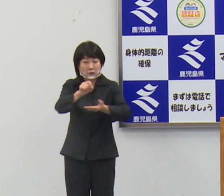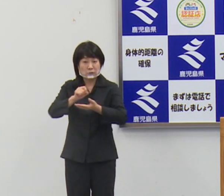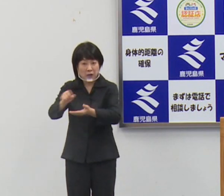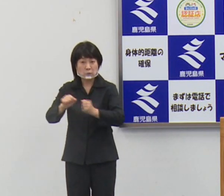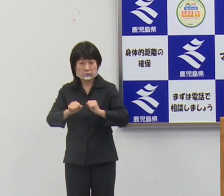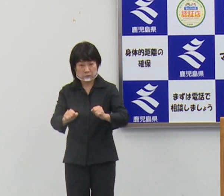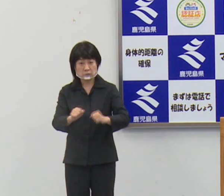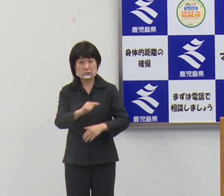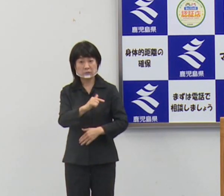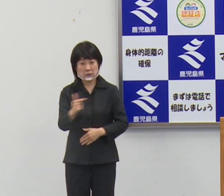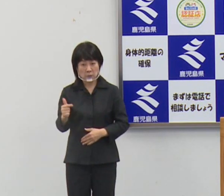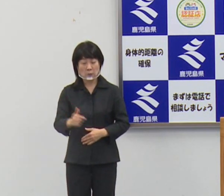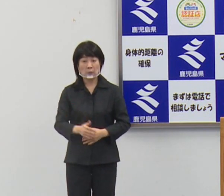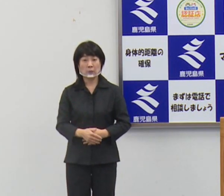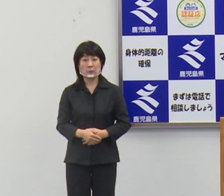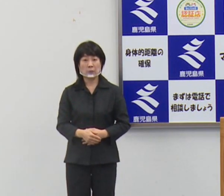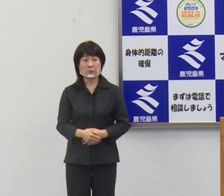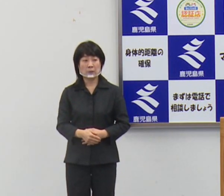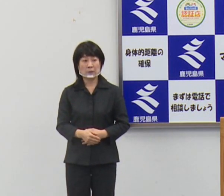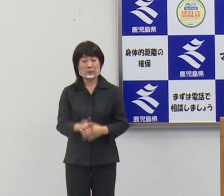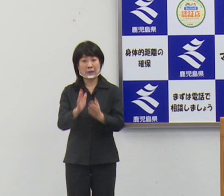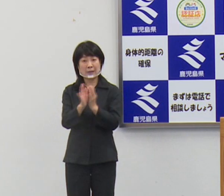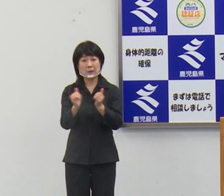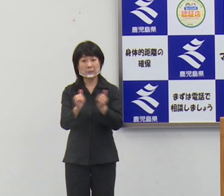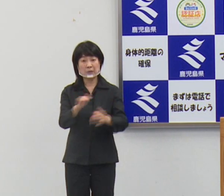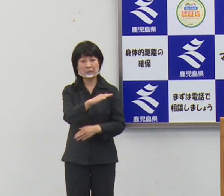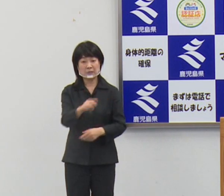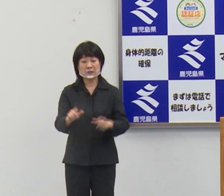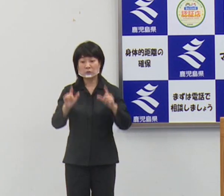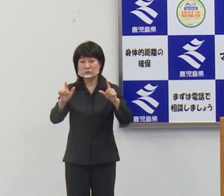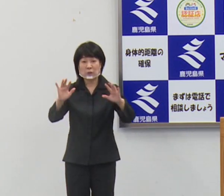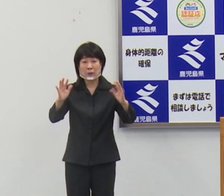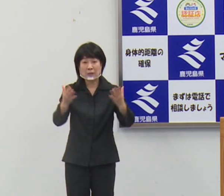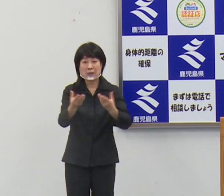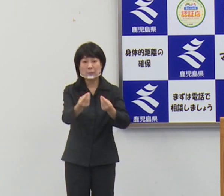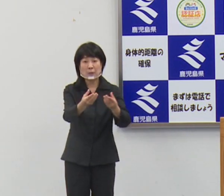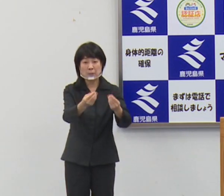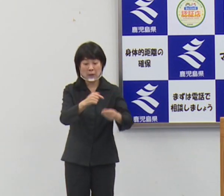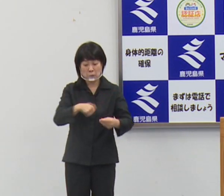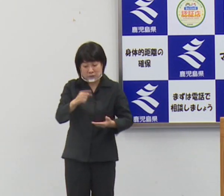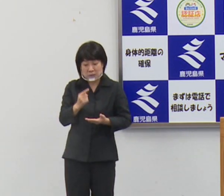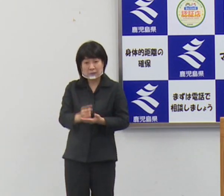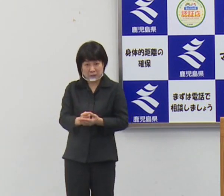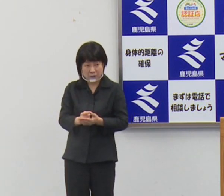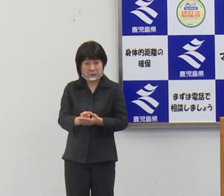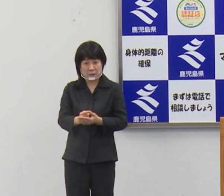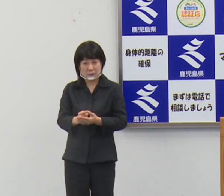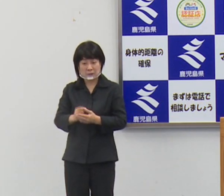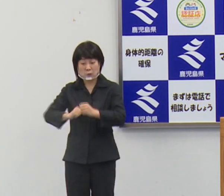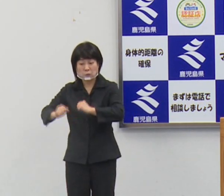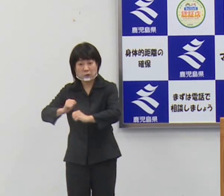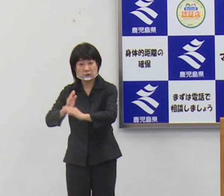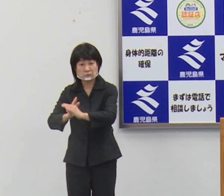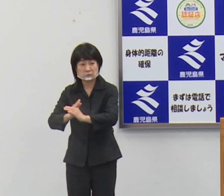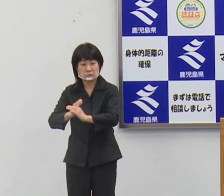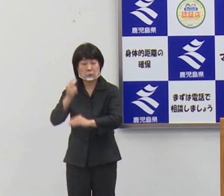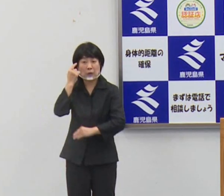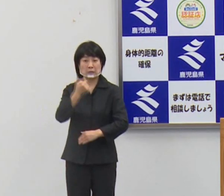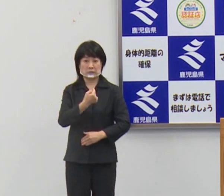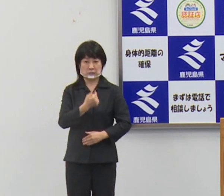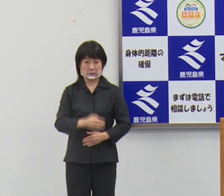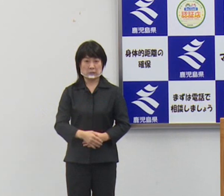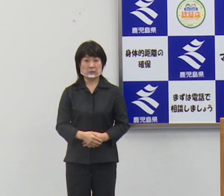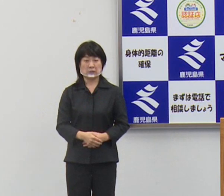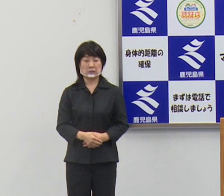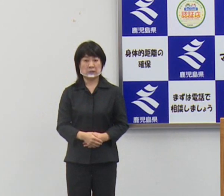とか、いろんなことが県民に伝わらないまま進んでいると思います。でもっ